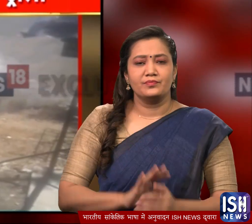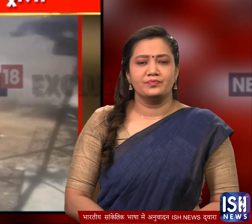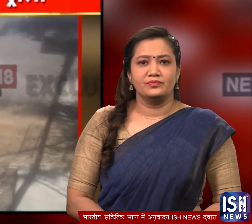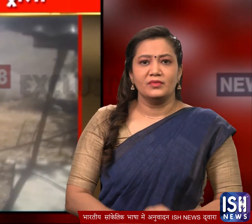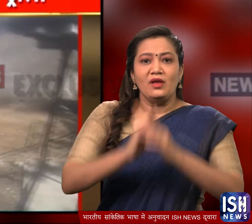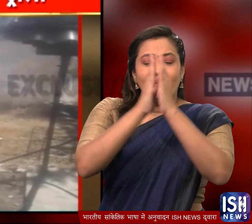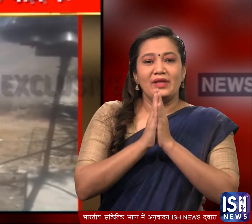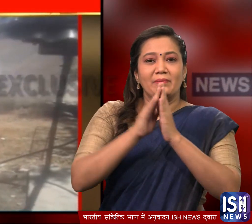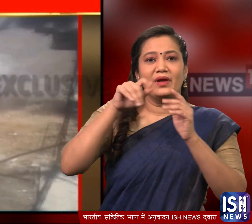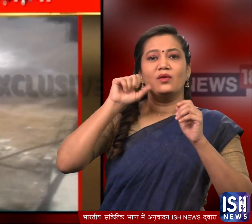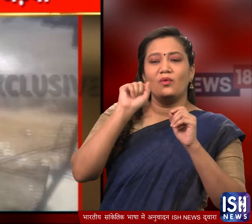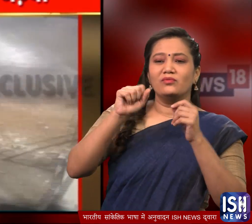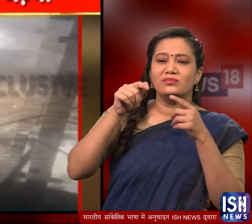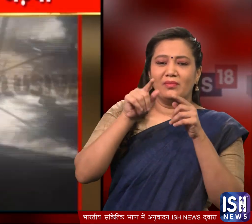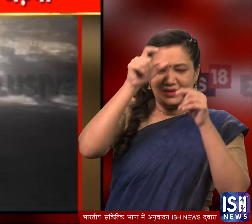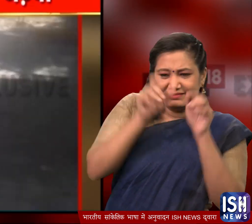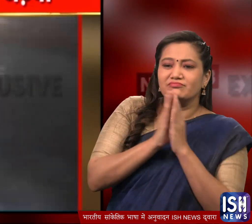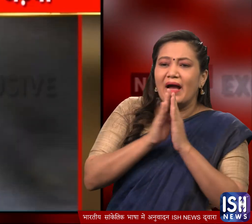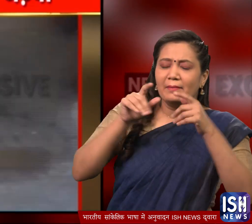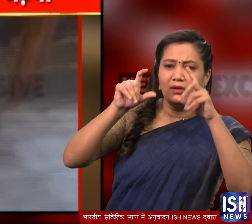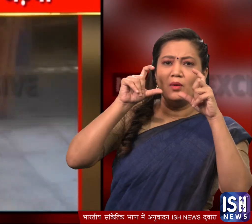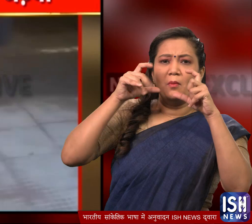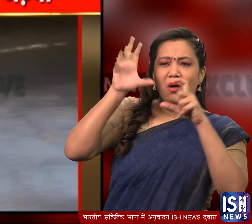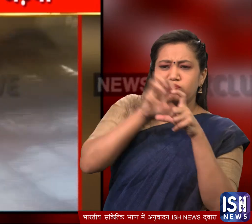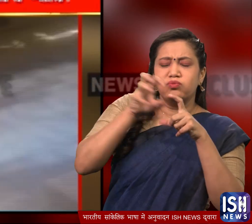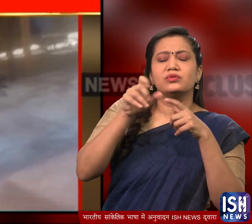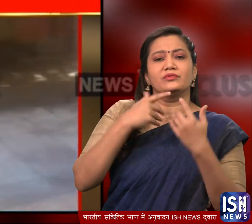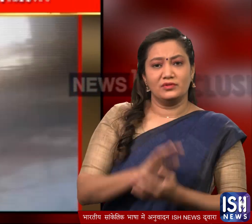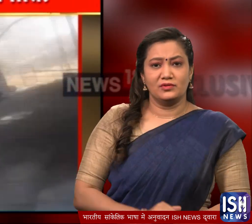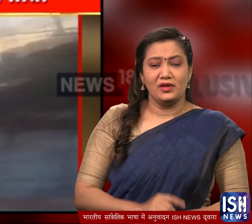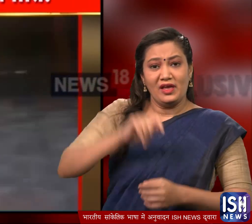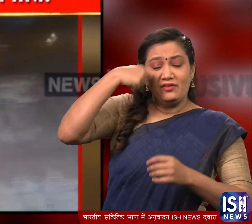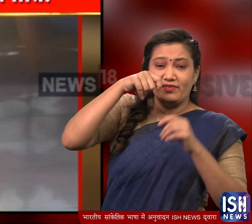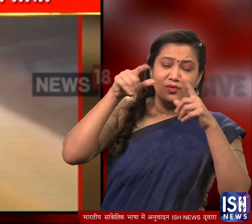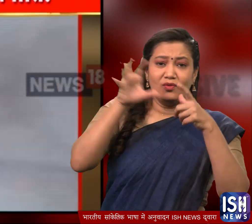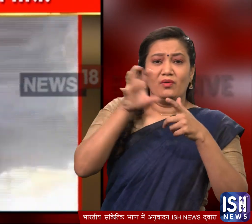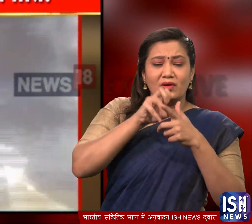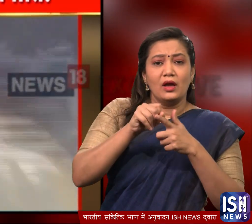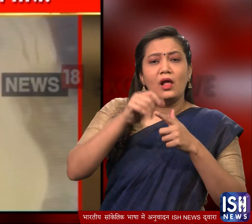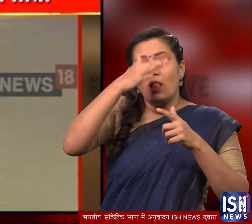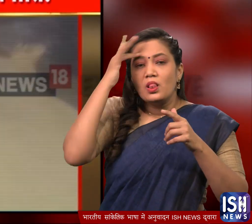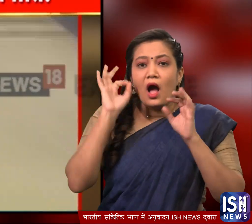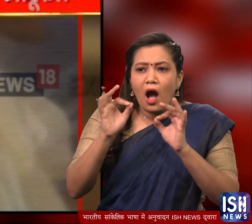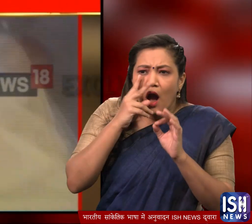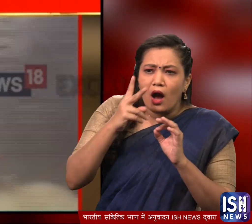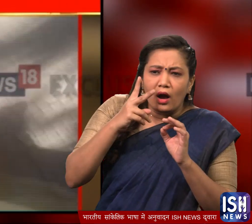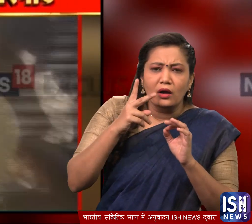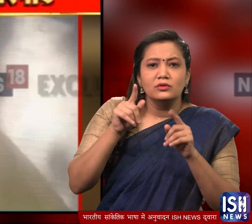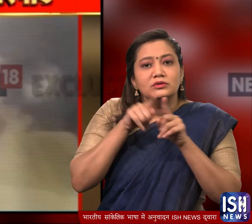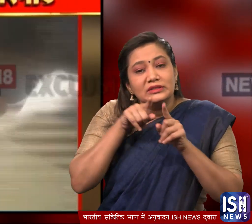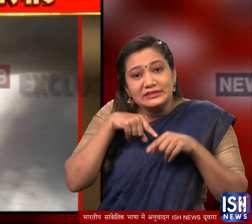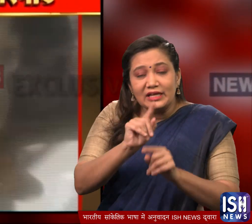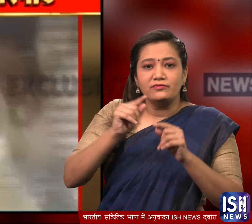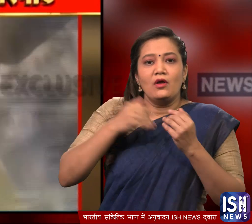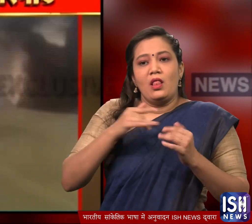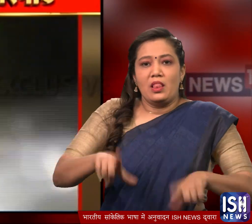आया, जो एक मंदिर में खड़े किसी आदमी ने अपने मोबाइल में रिकॉर्ड किया था। अच्छी बात यह रही कि वीडियो बना रहे आदमी को वक्त रहते खतरे का अंदाजा हो